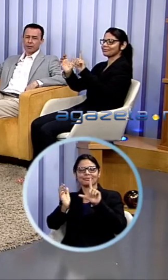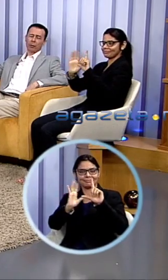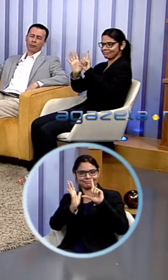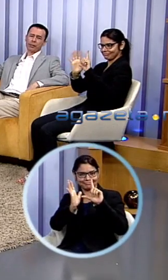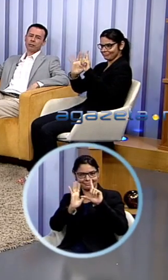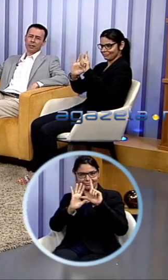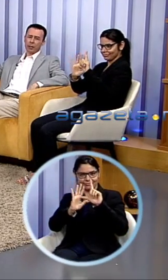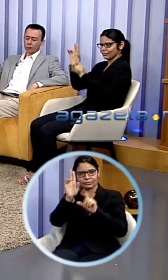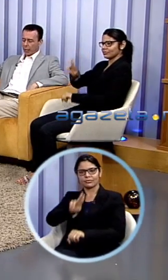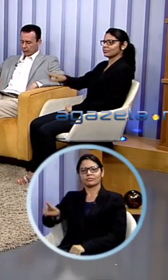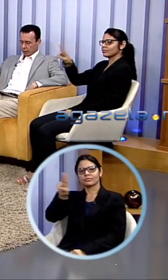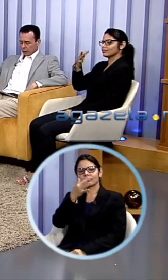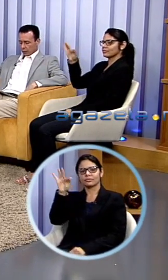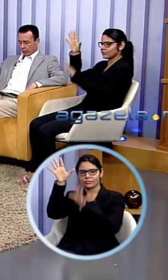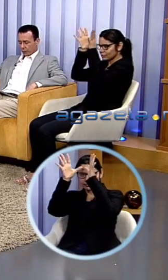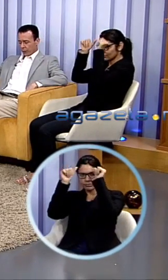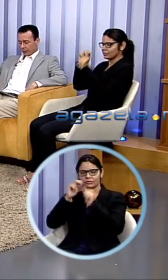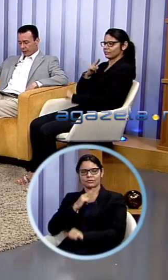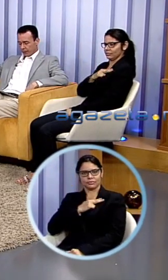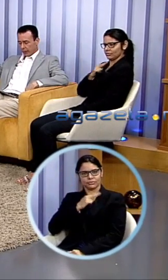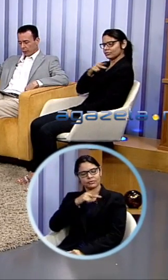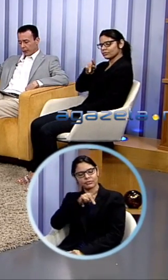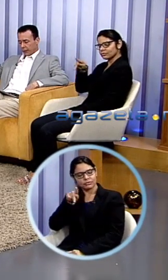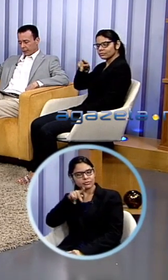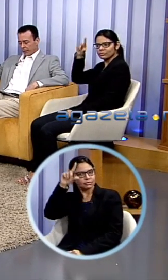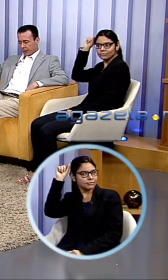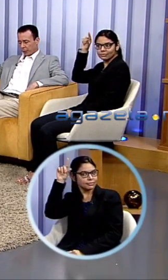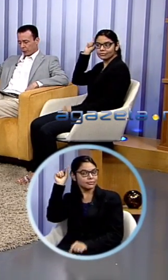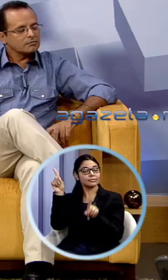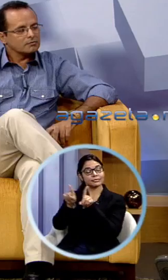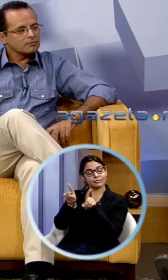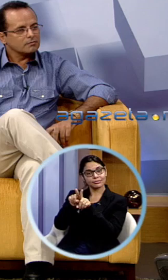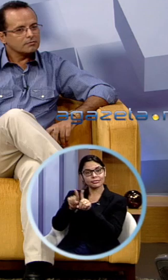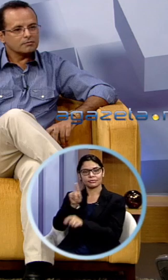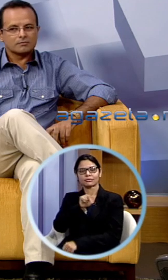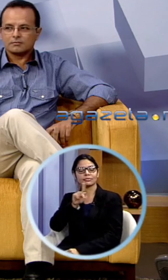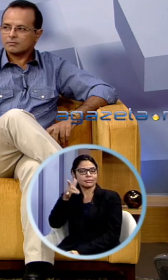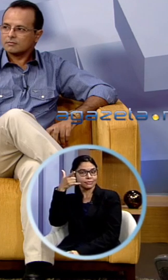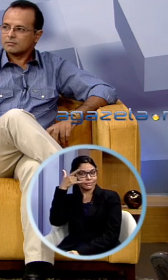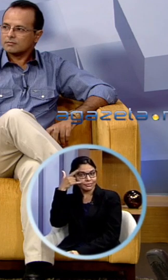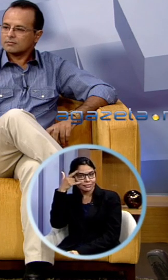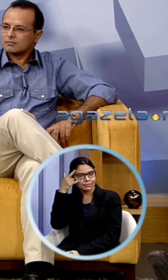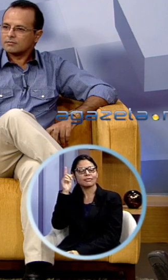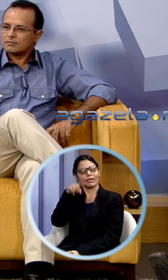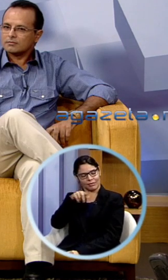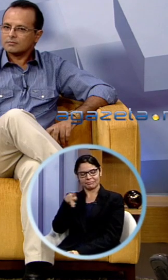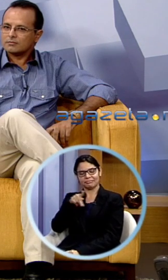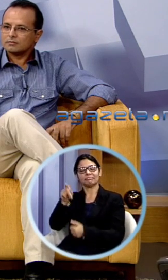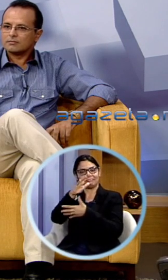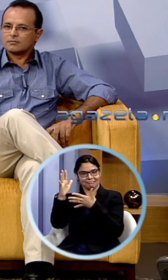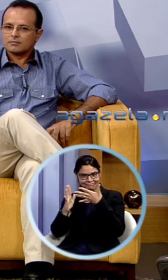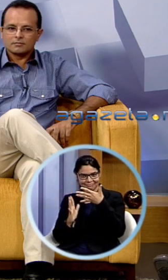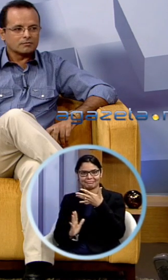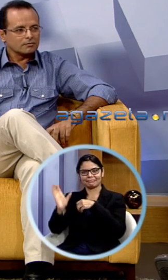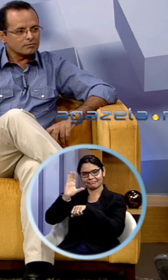libras da Universidade Federal do Acre Professor Alexandre Melo também está conosco o Lucas Vargas que é professor de libras